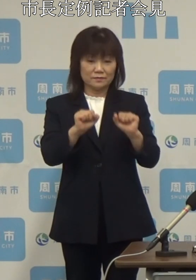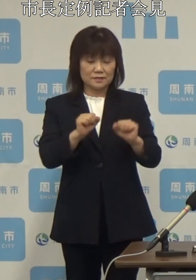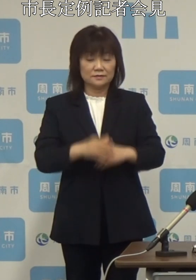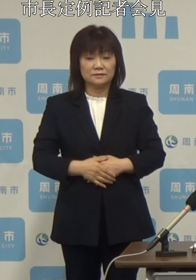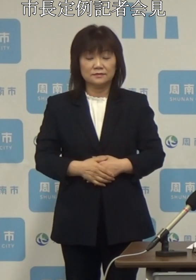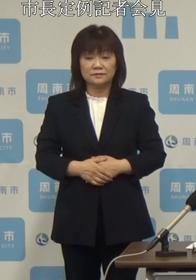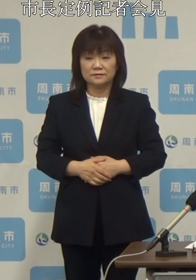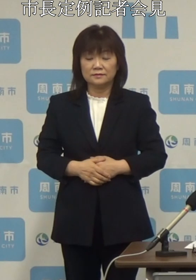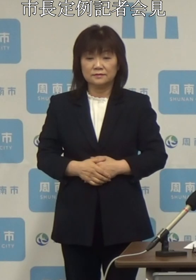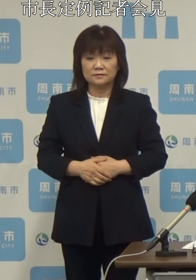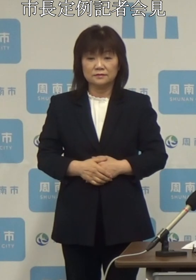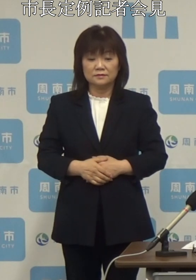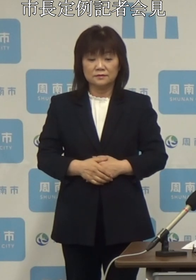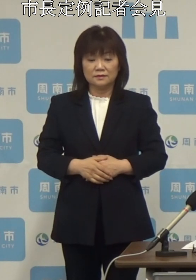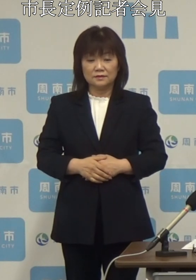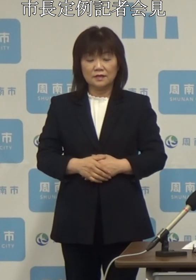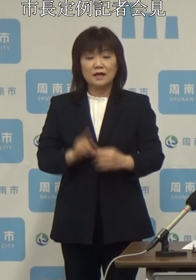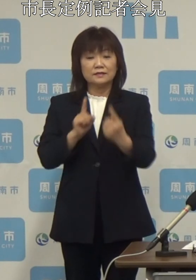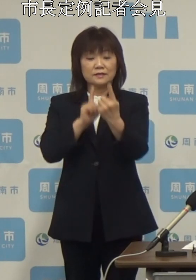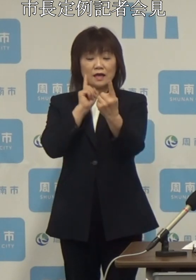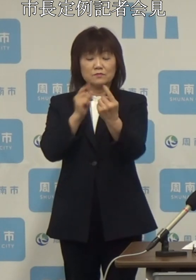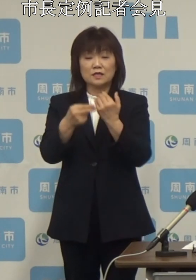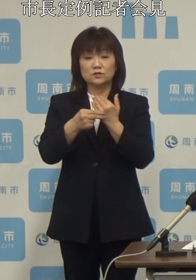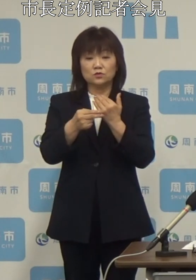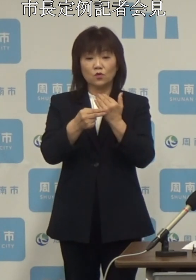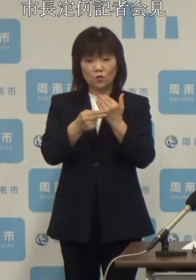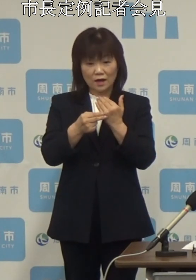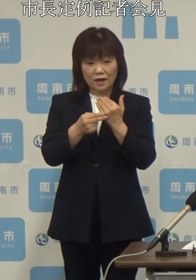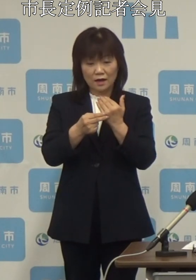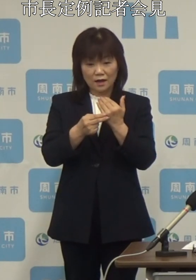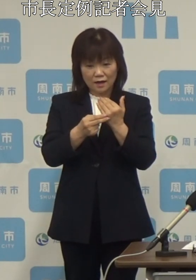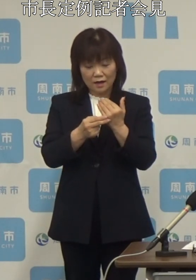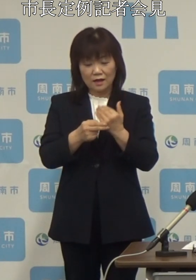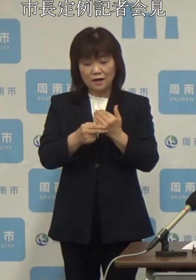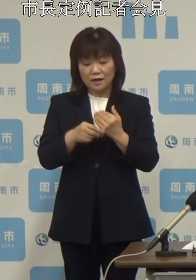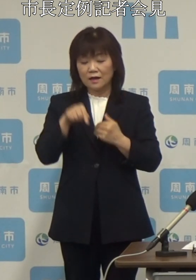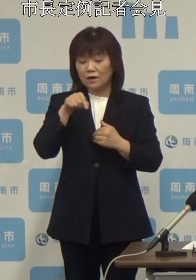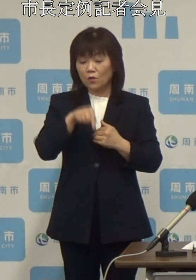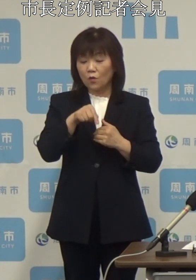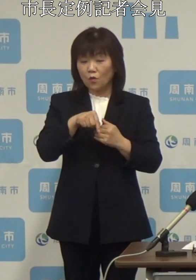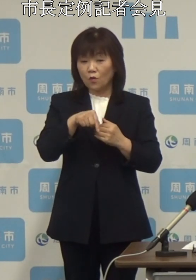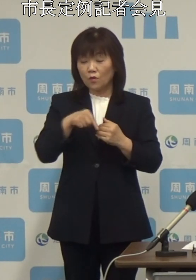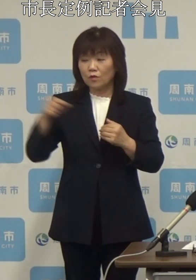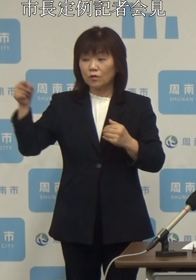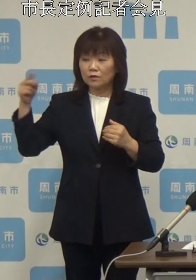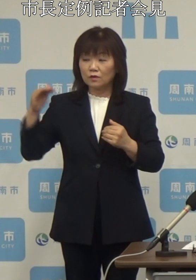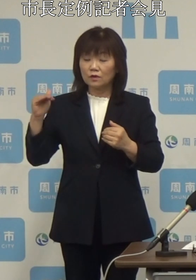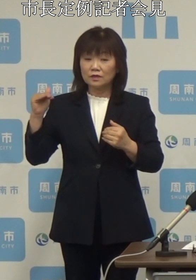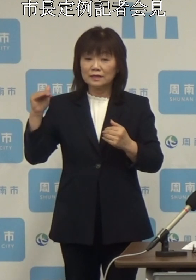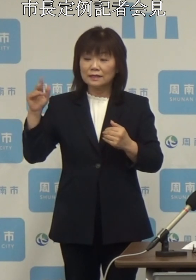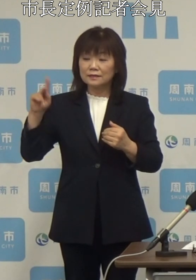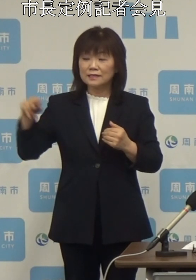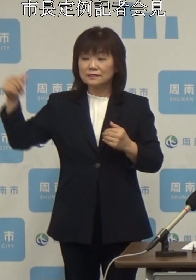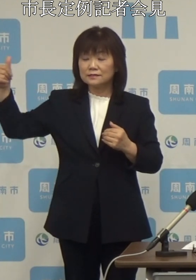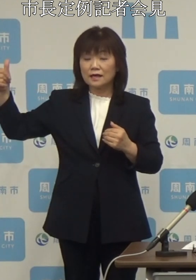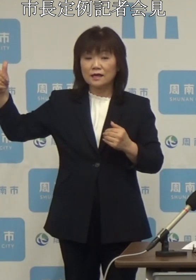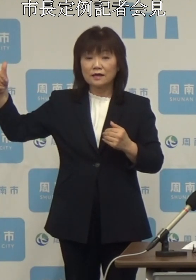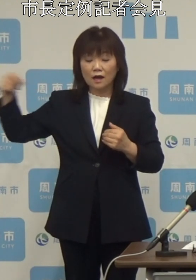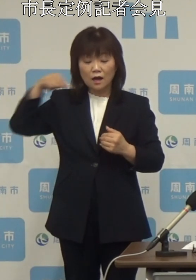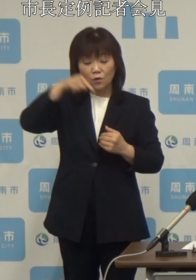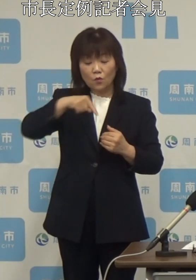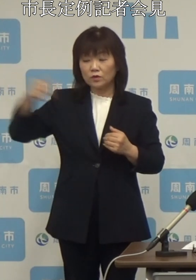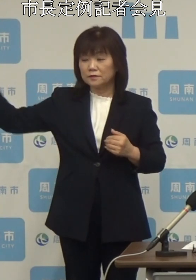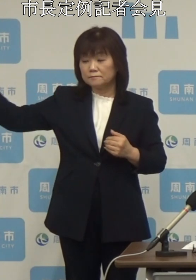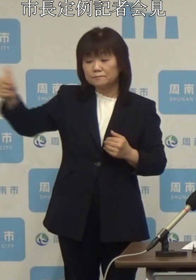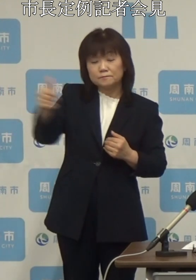。対面診療は巡回診療所に参りますが、医師が巡回診療